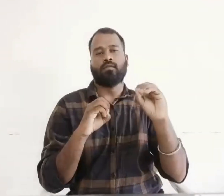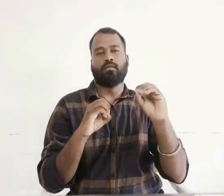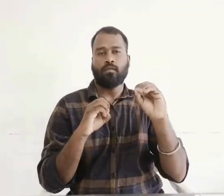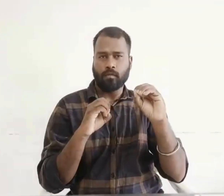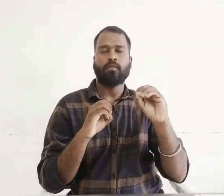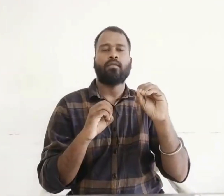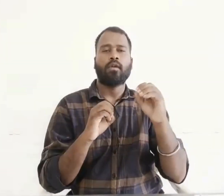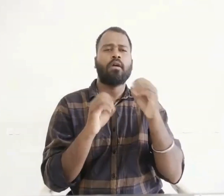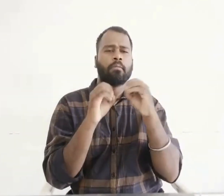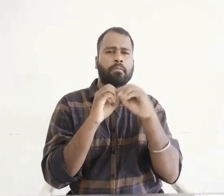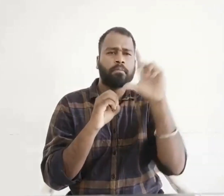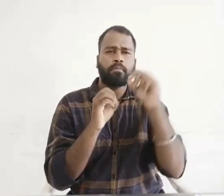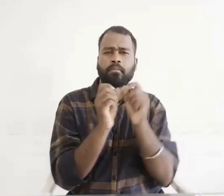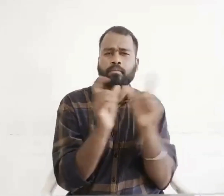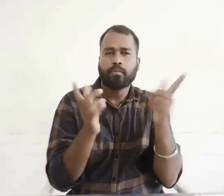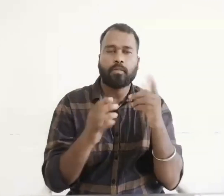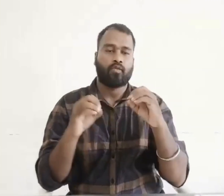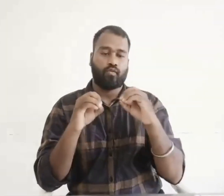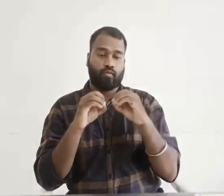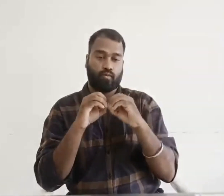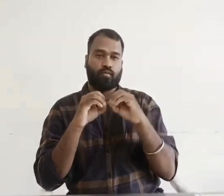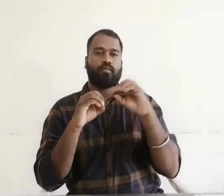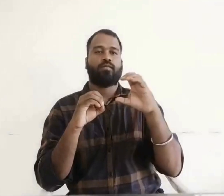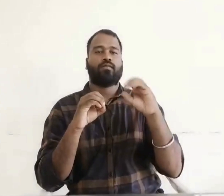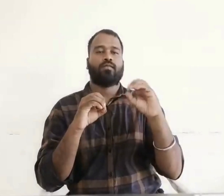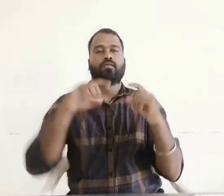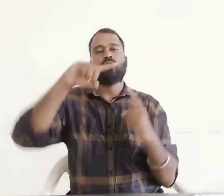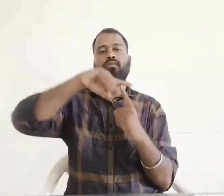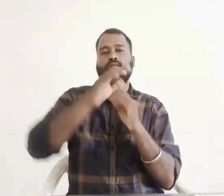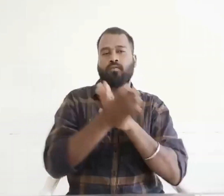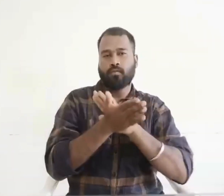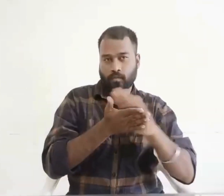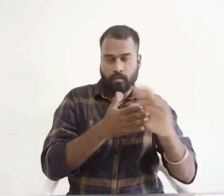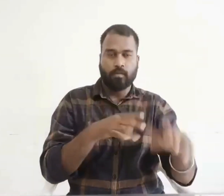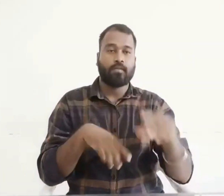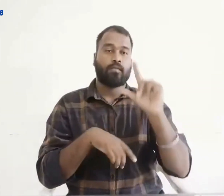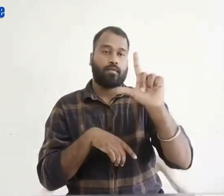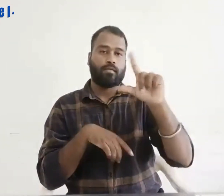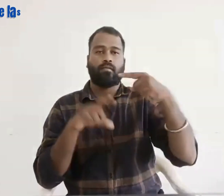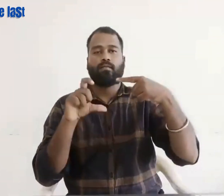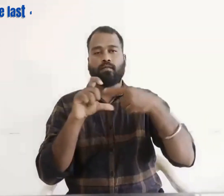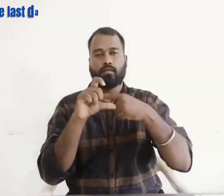voters.eci.gov.in ద్వారా ఆన్లైన్లో కూడా ఫామ్ని పూర్తి చేసి సమర్పించవచ్చు.